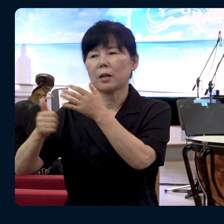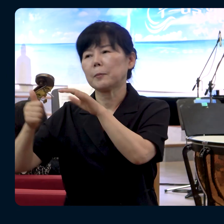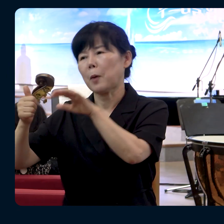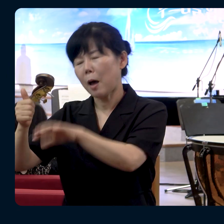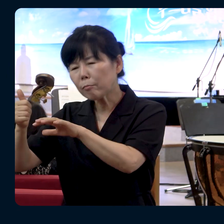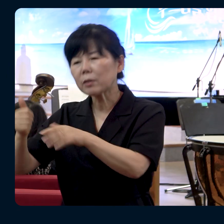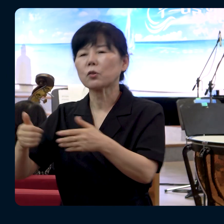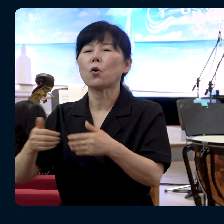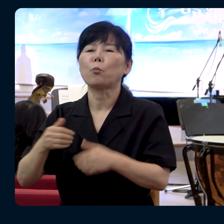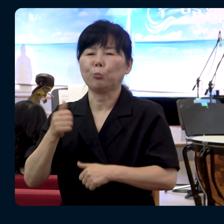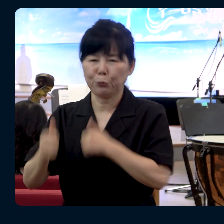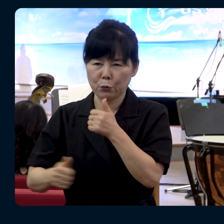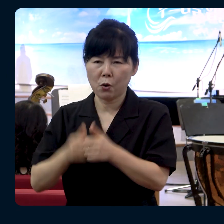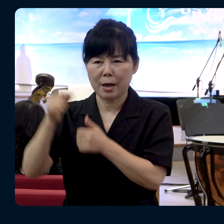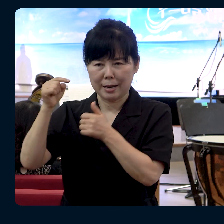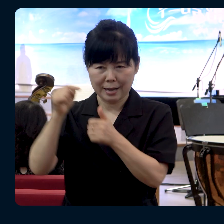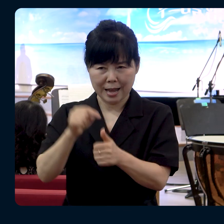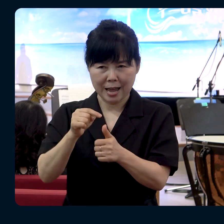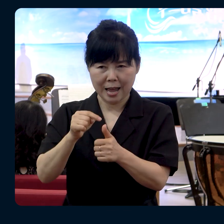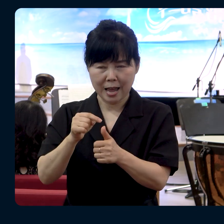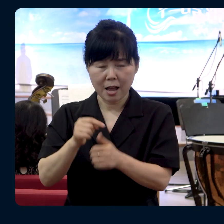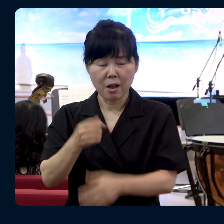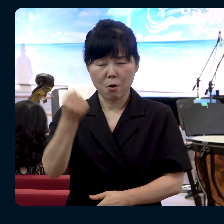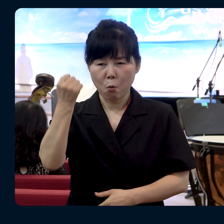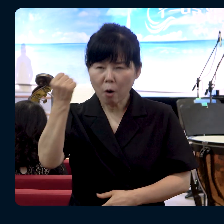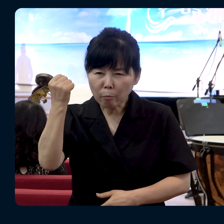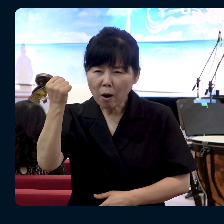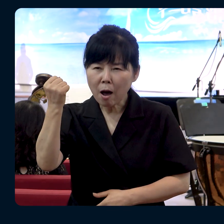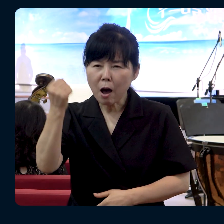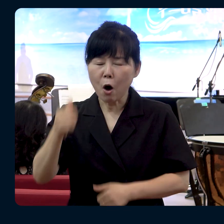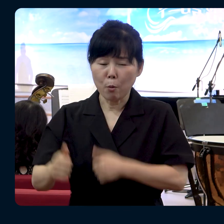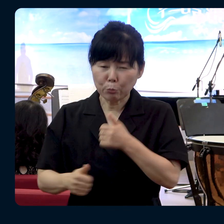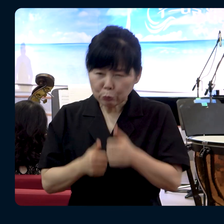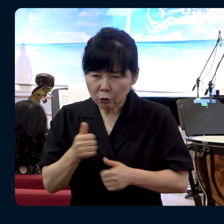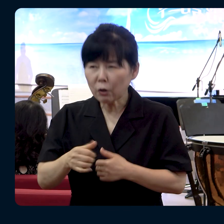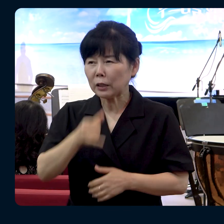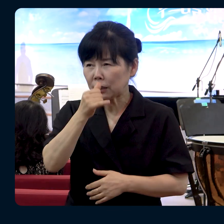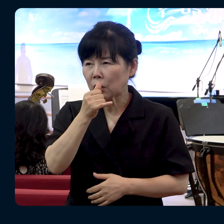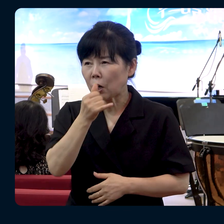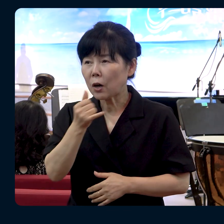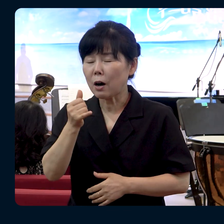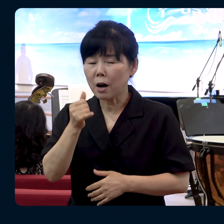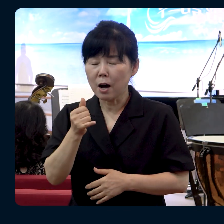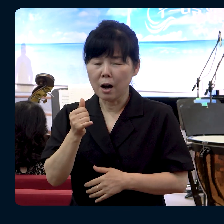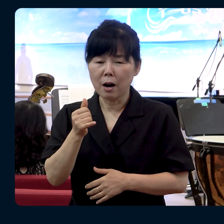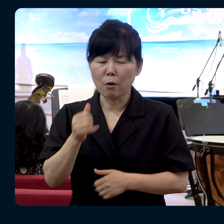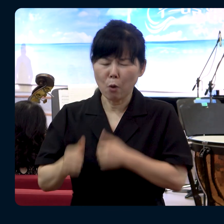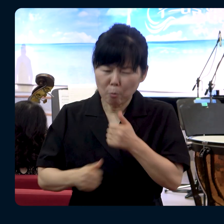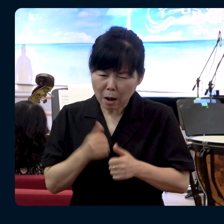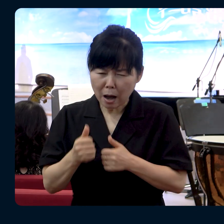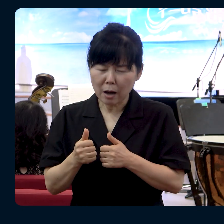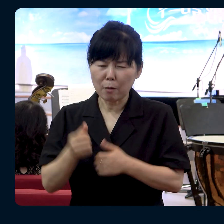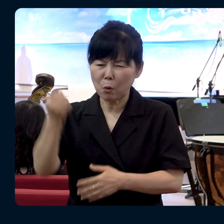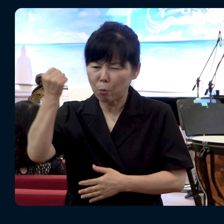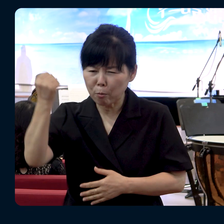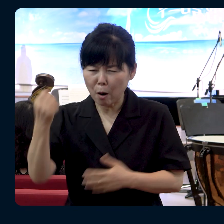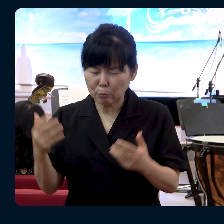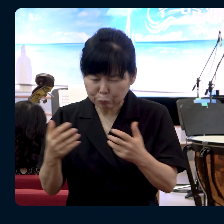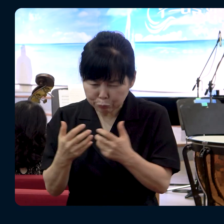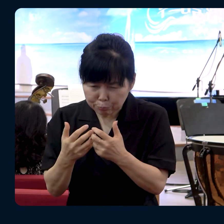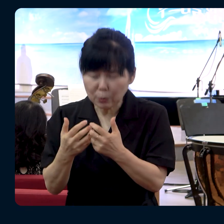분노하다. 비록 원망과 분노만으로도 그걸로만 가득 차 있는 나의